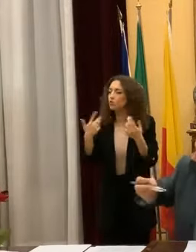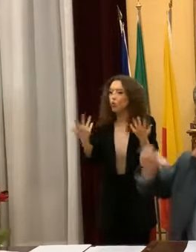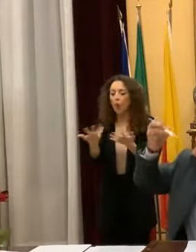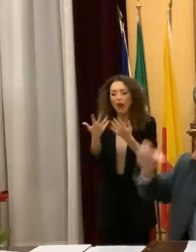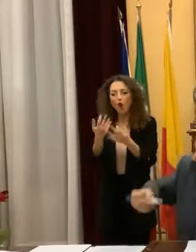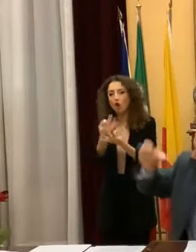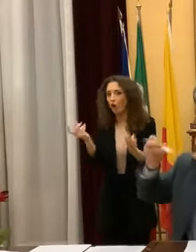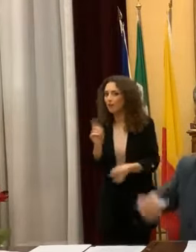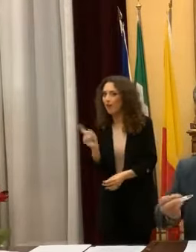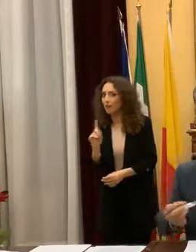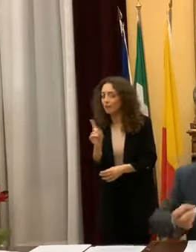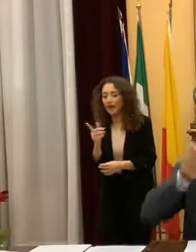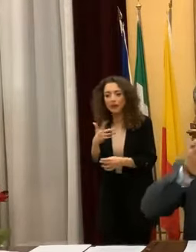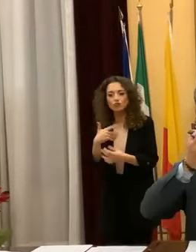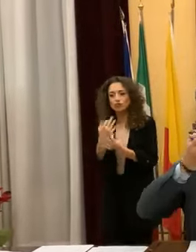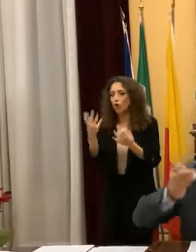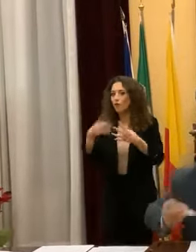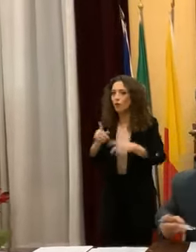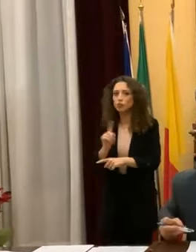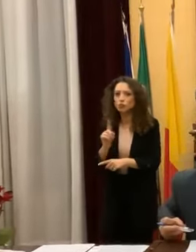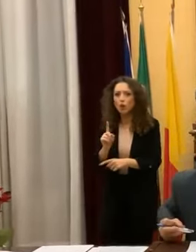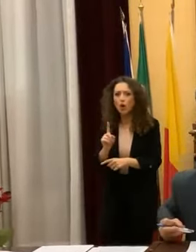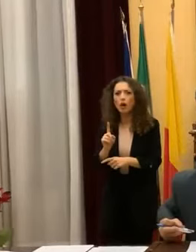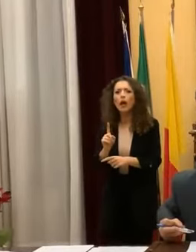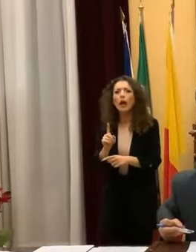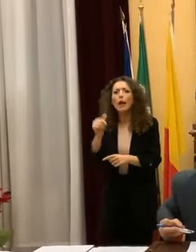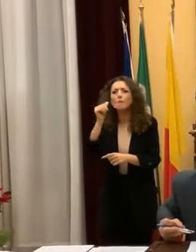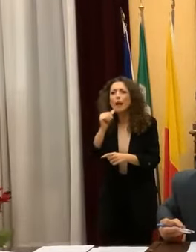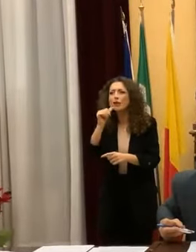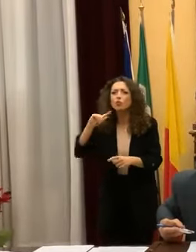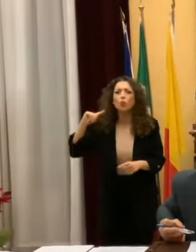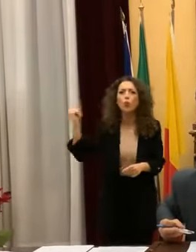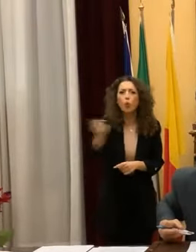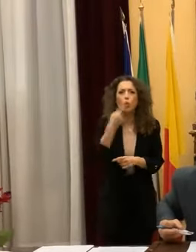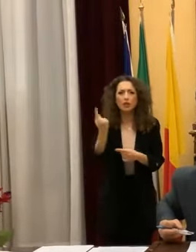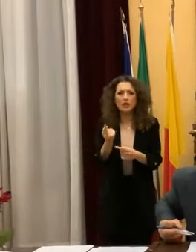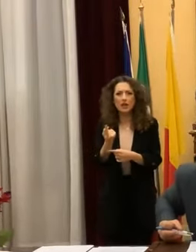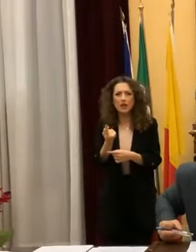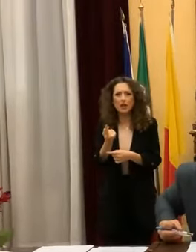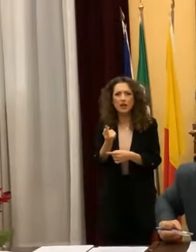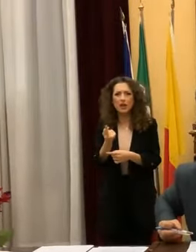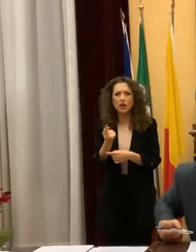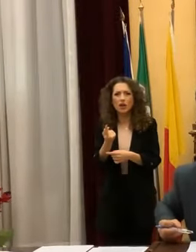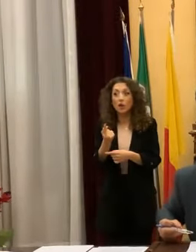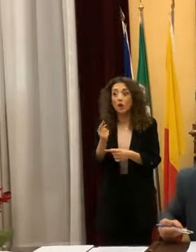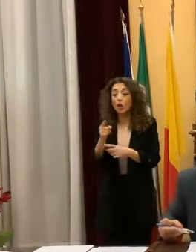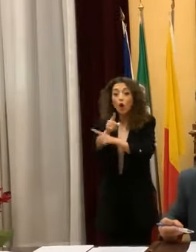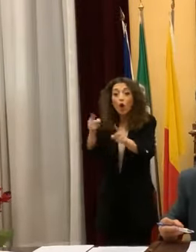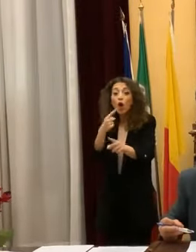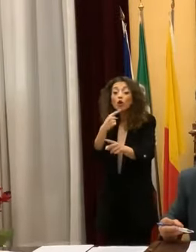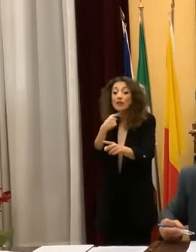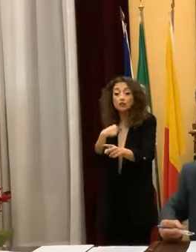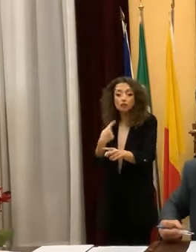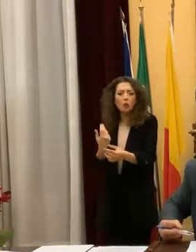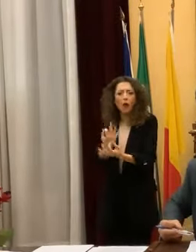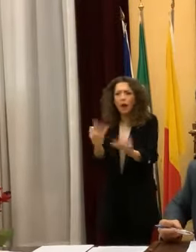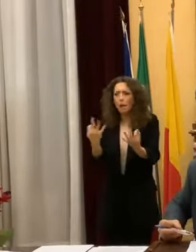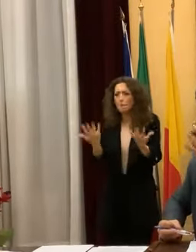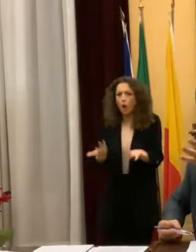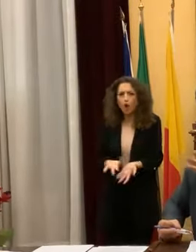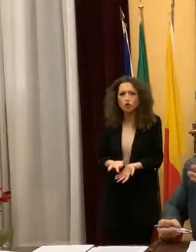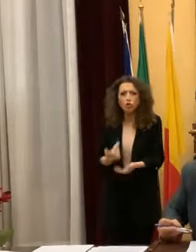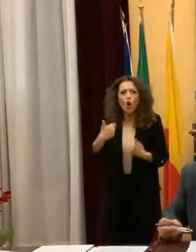del prefetto di Messina. Tutto a posto. Era tutto a posto. De Luca